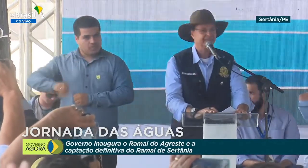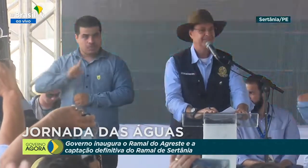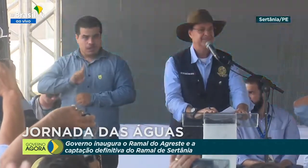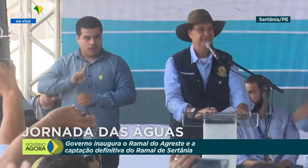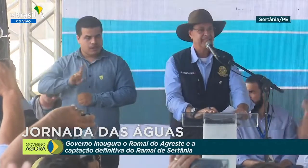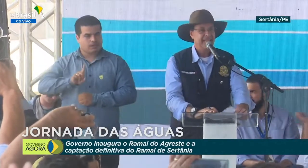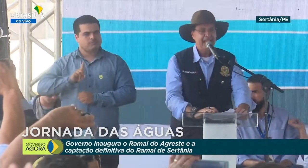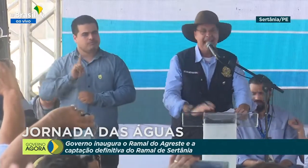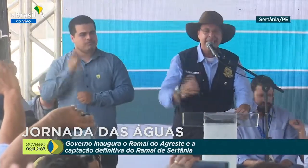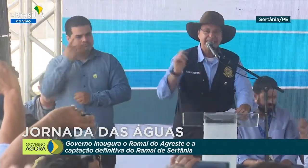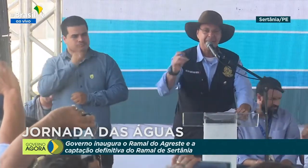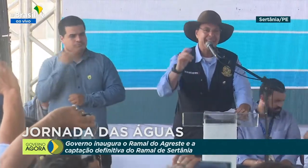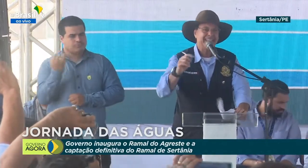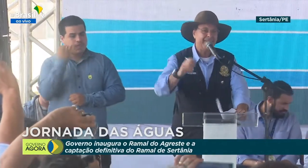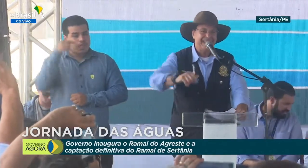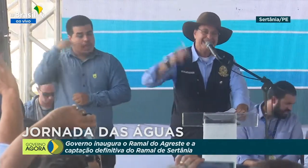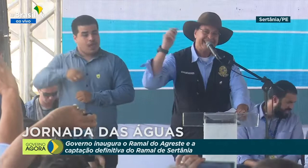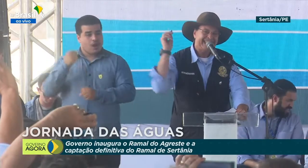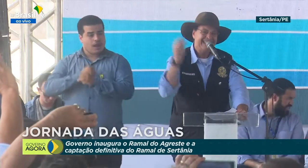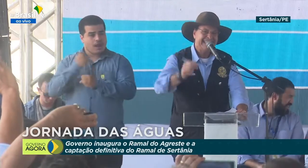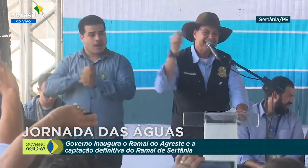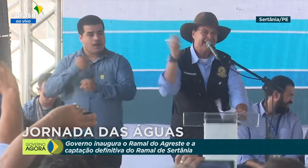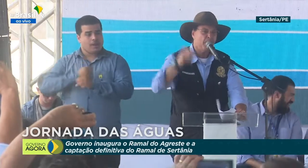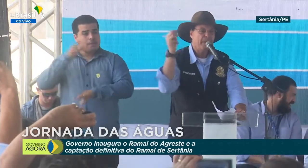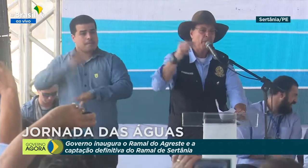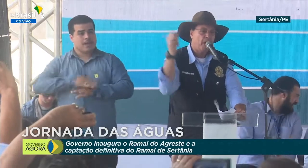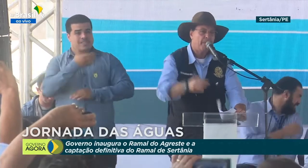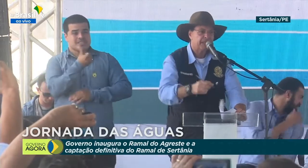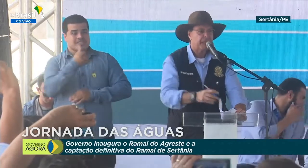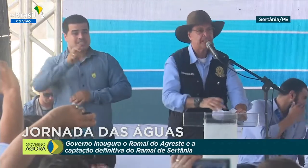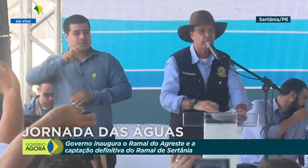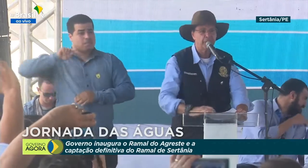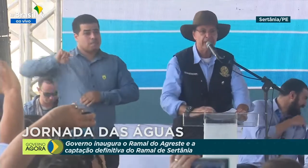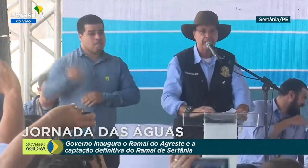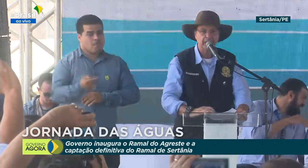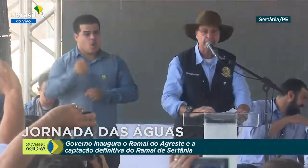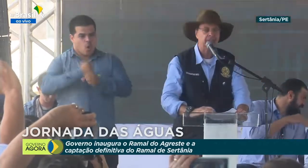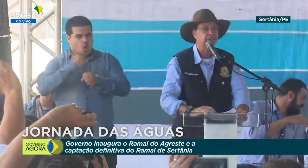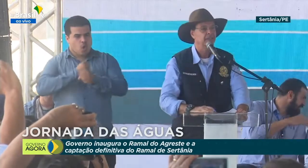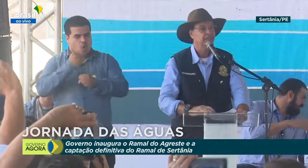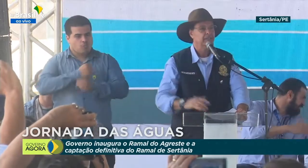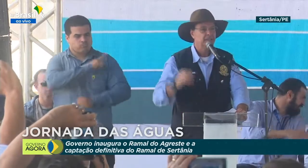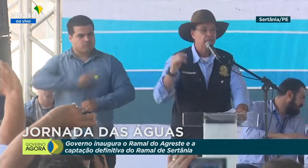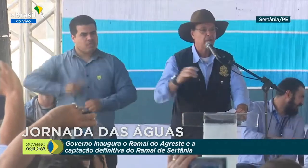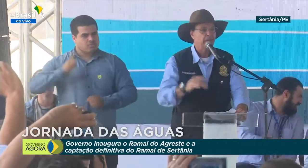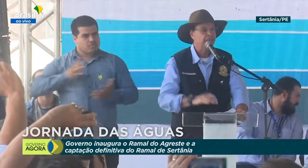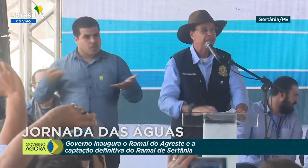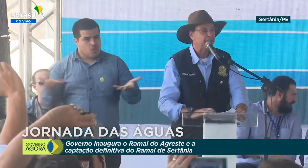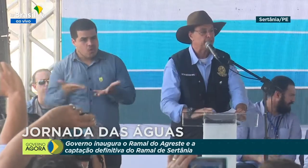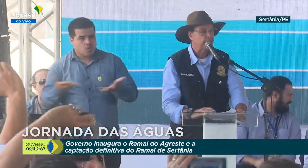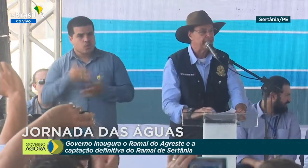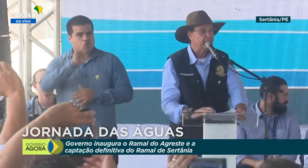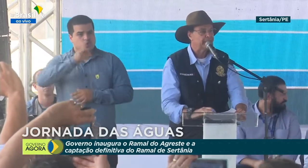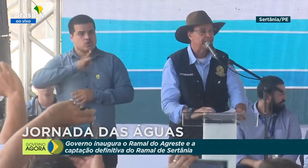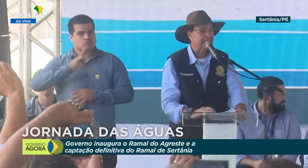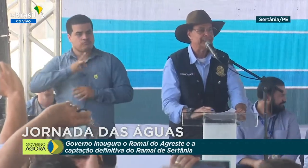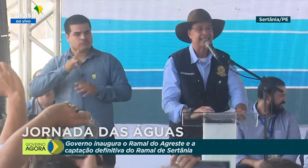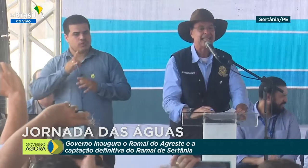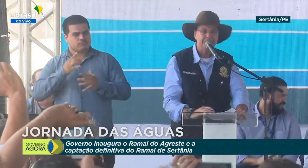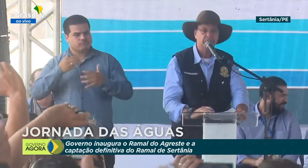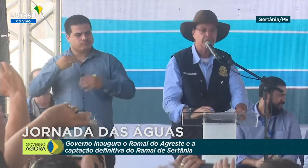além. Essa é uma das mais de 65 mil obras que esse governo tem hoje. Só no Ministério do Turismo